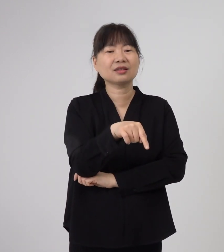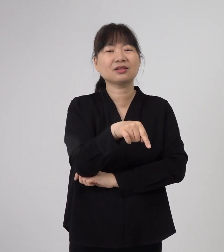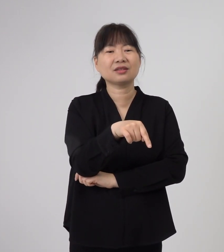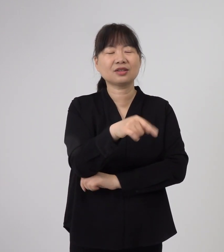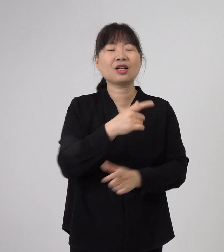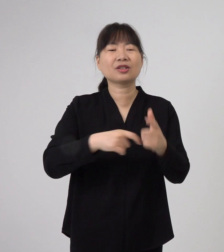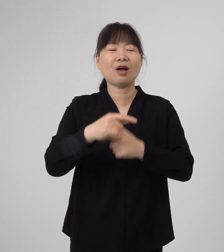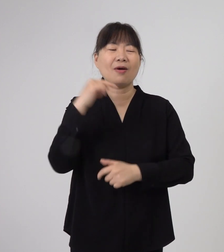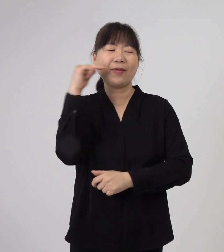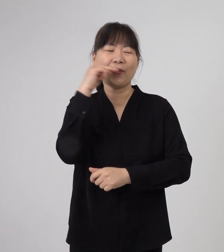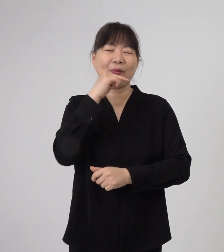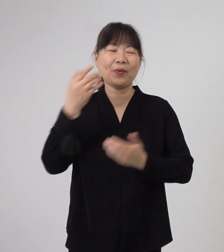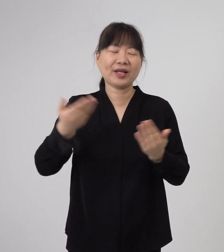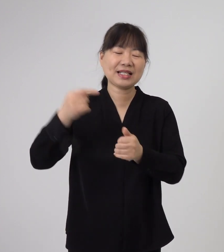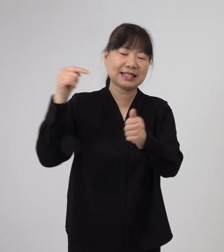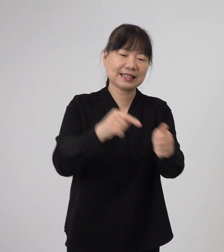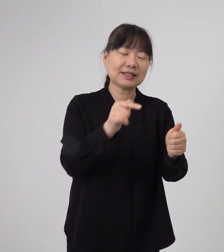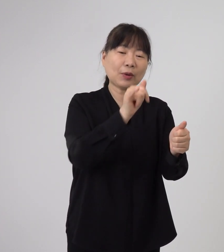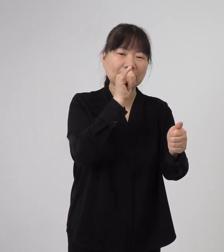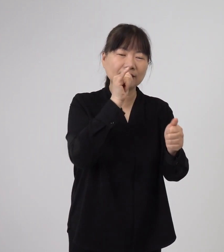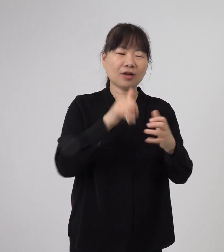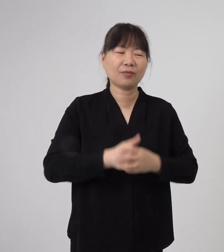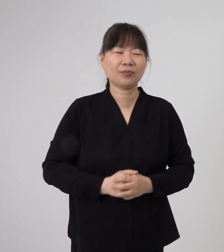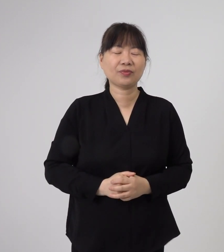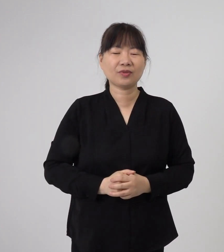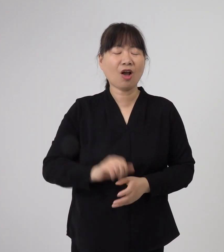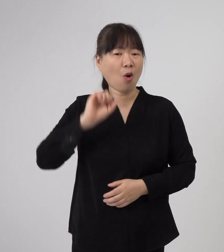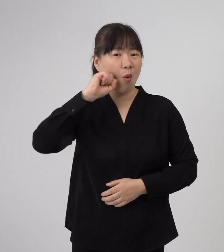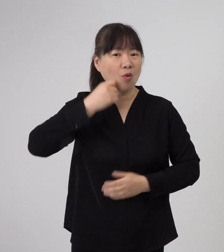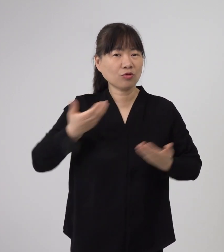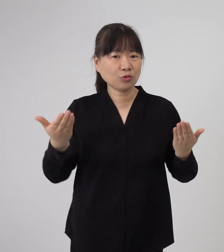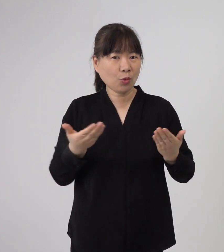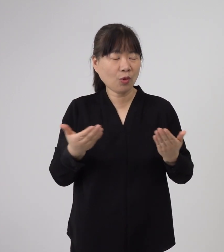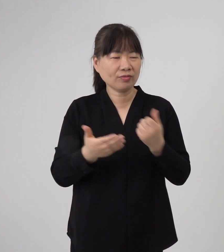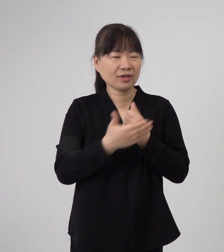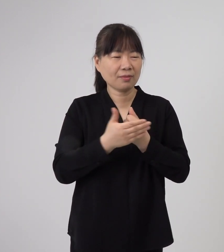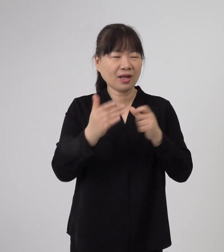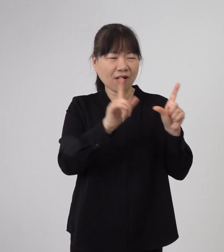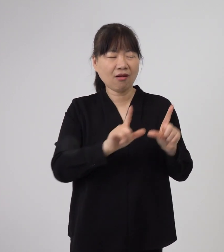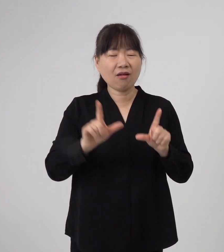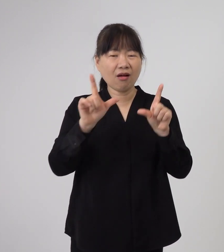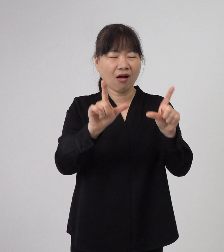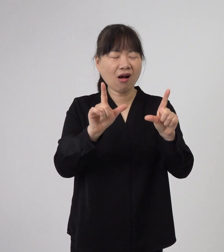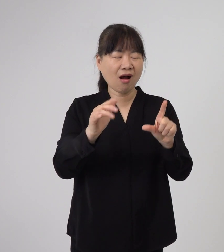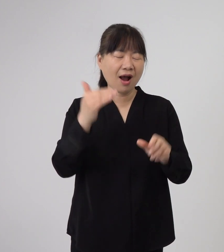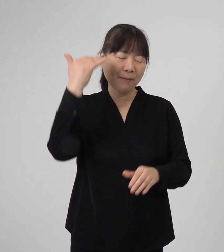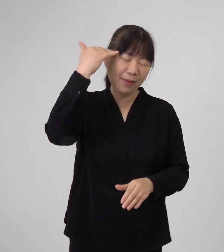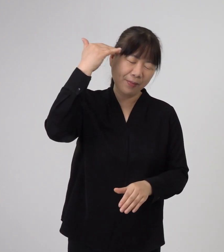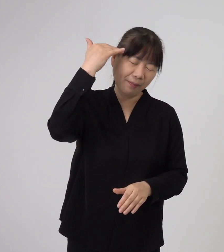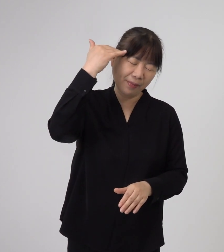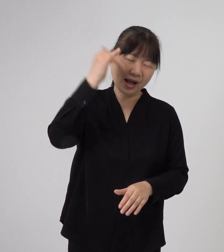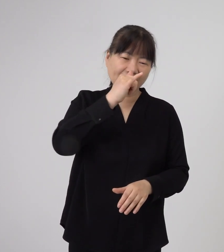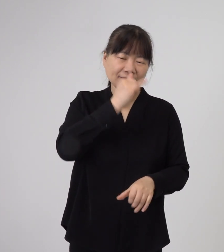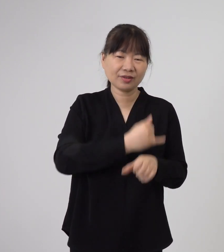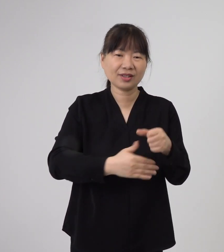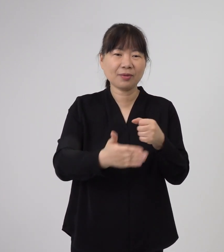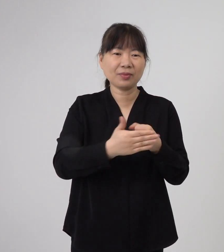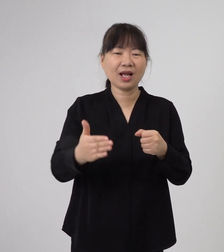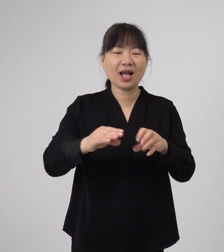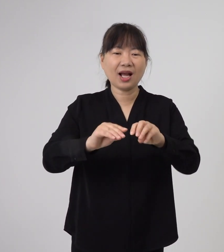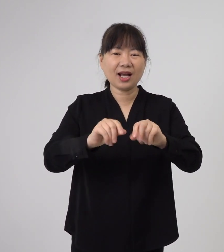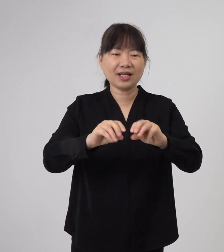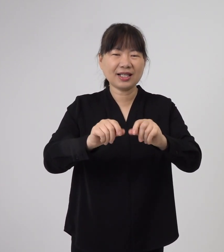시켜요. 엄하게 시킬 뿐만 아니라 어려운 노동으로 그들의 생활을 괴롭게 하니 곧